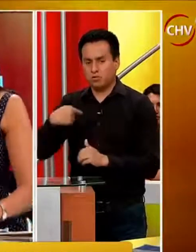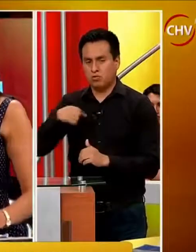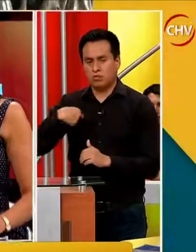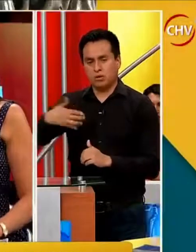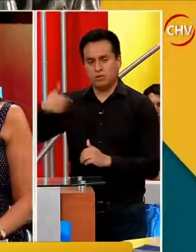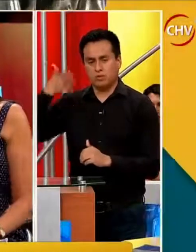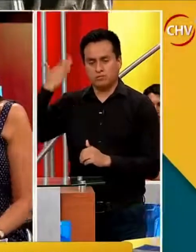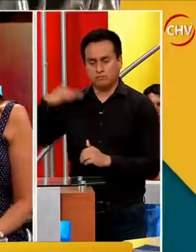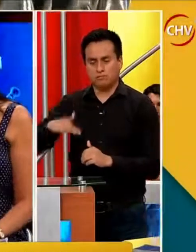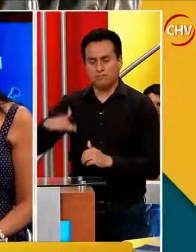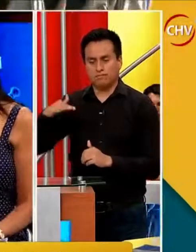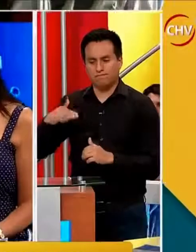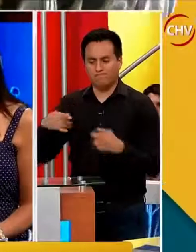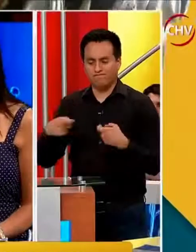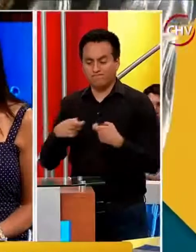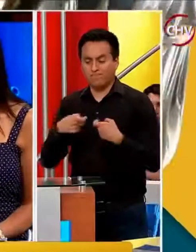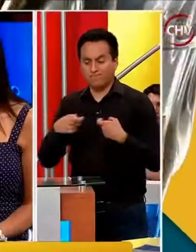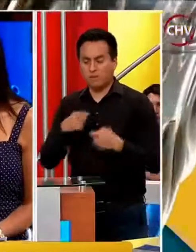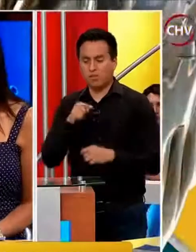con él, de chica.